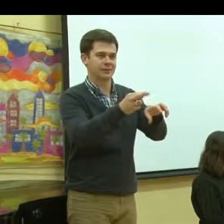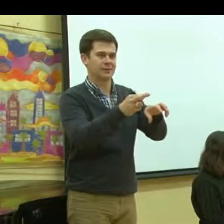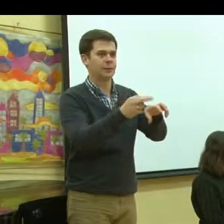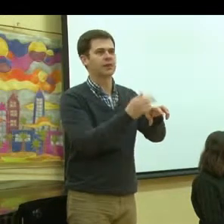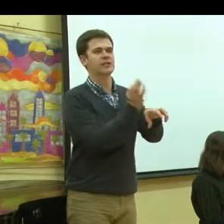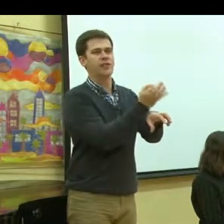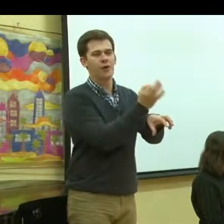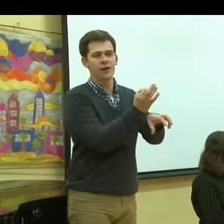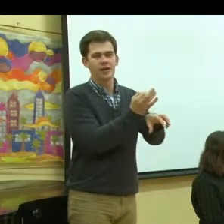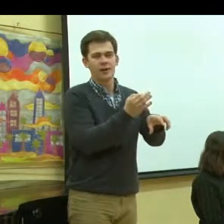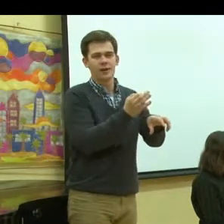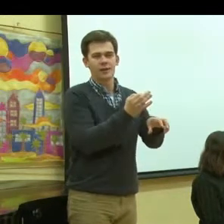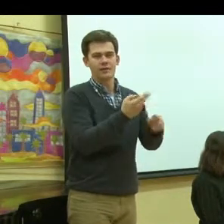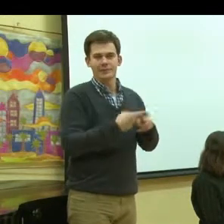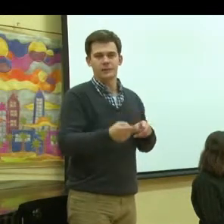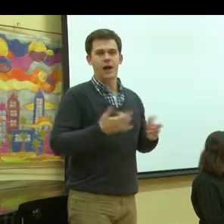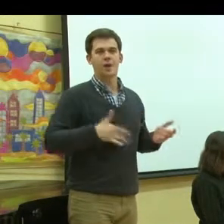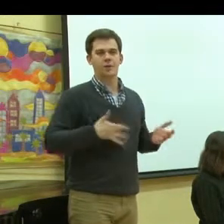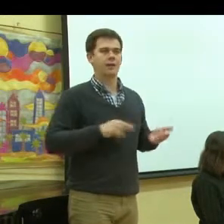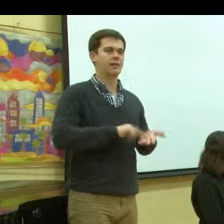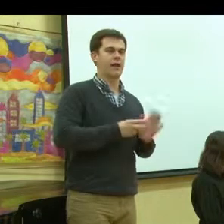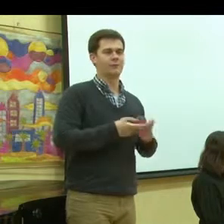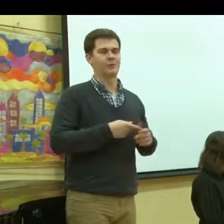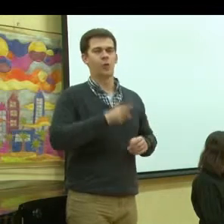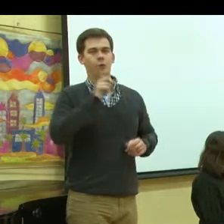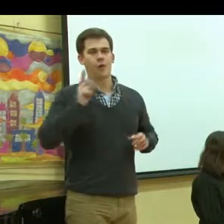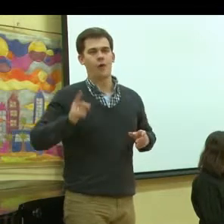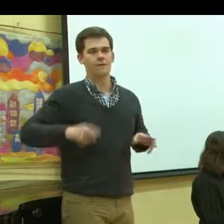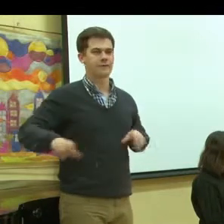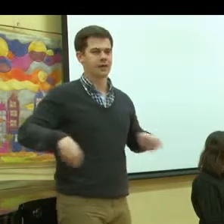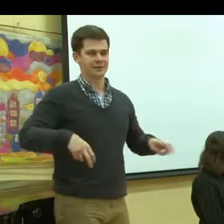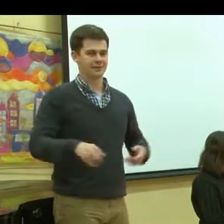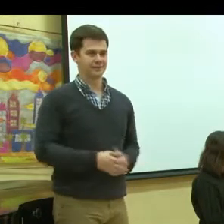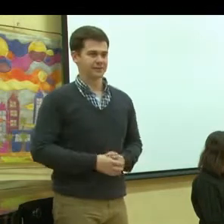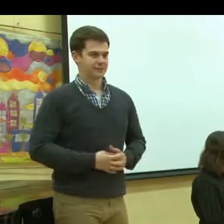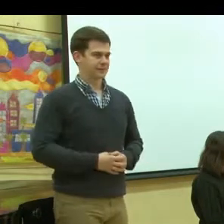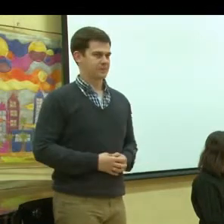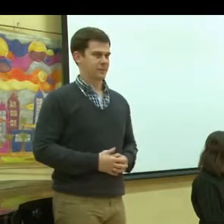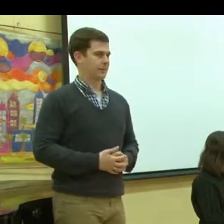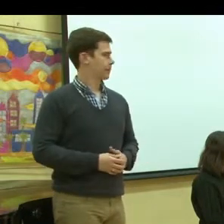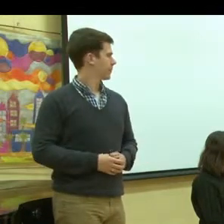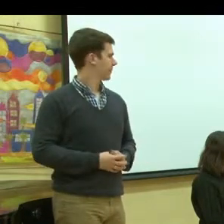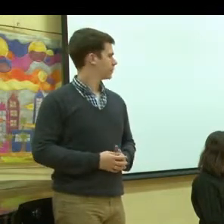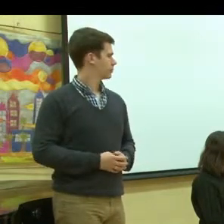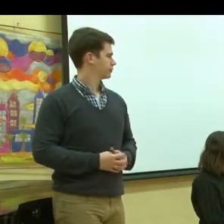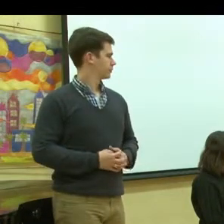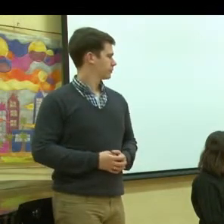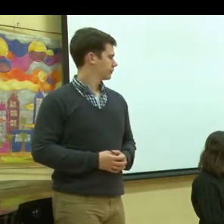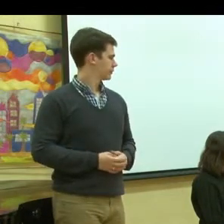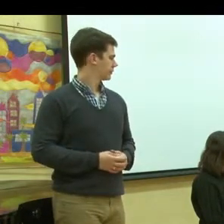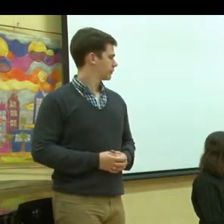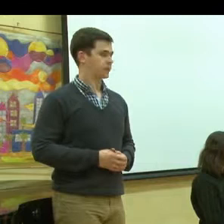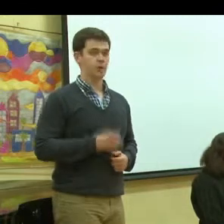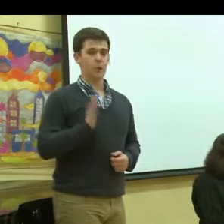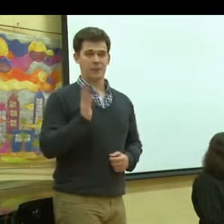muzyka folklorystyczna. Por eso, ahora van a ver la película Tango de Carlos Saura, donde va a mostrar más o menos lo que es Buenos Aires, donde se siente el